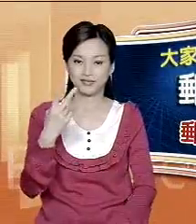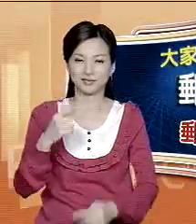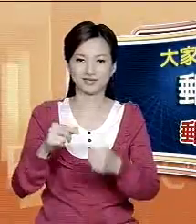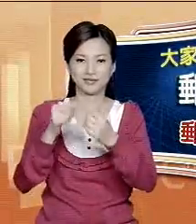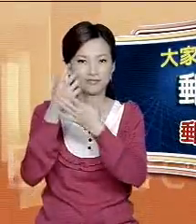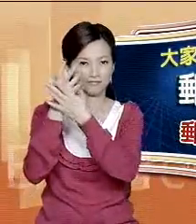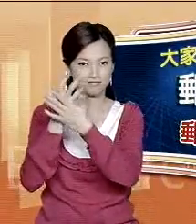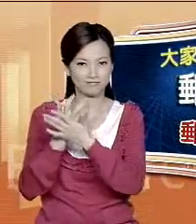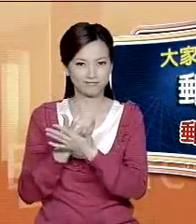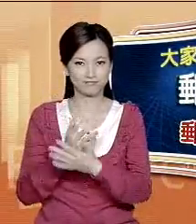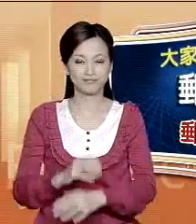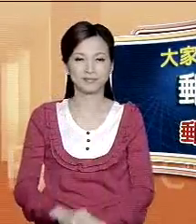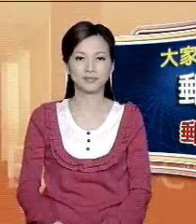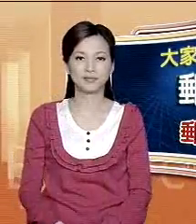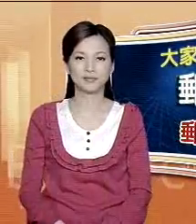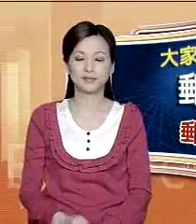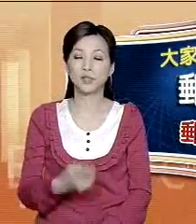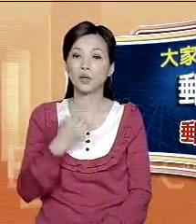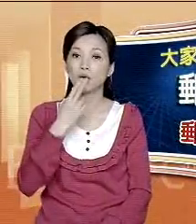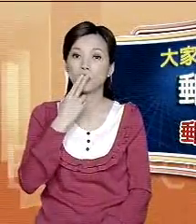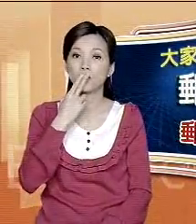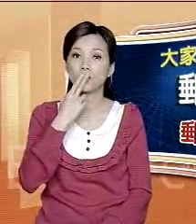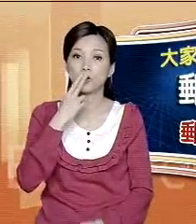可以照单字比出游